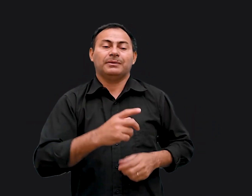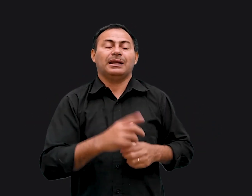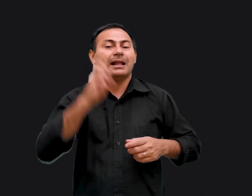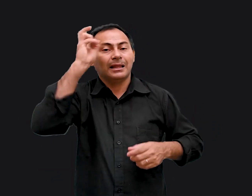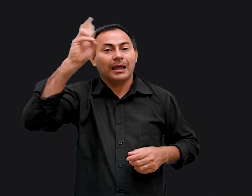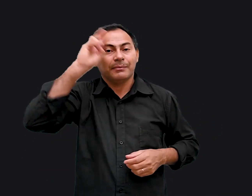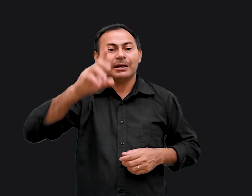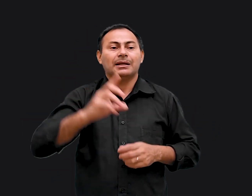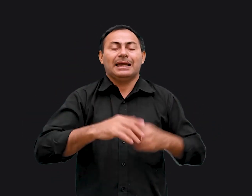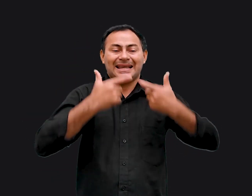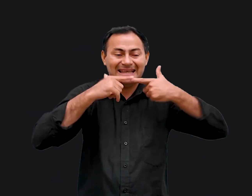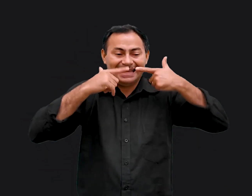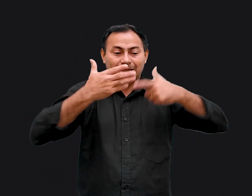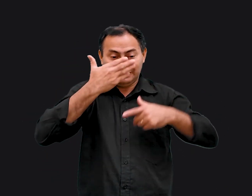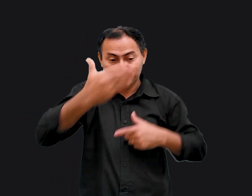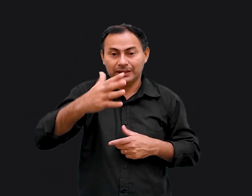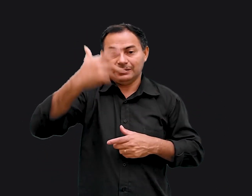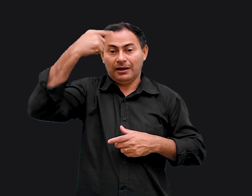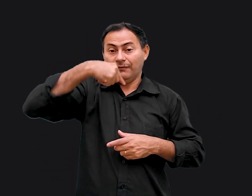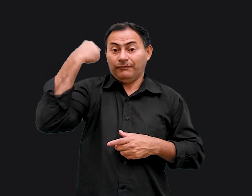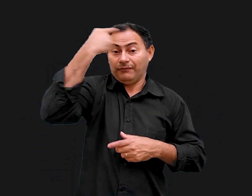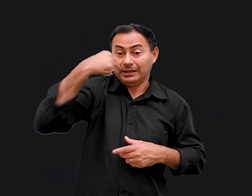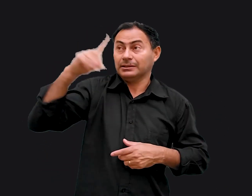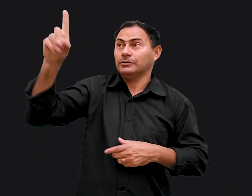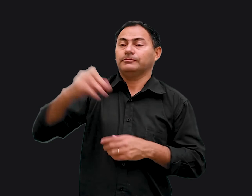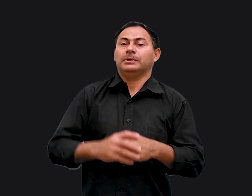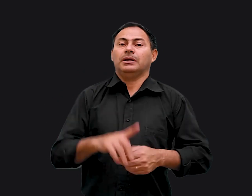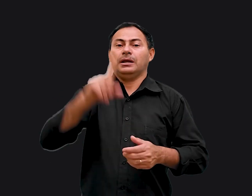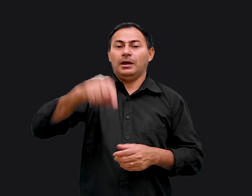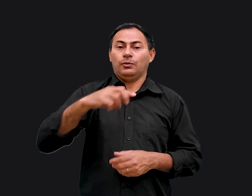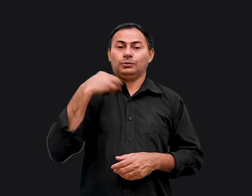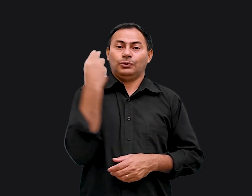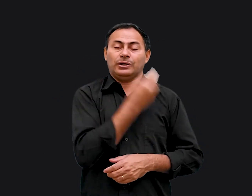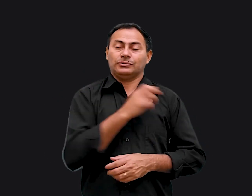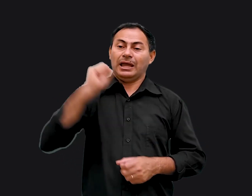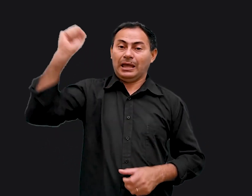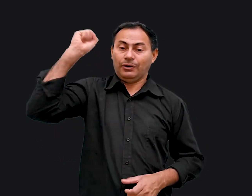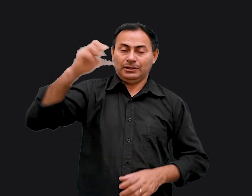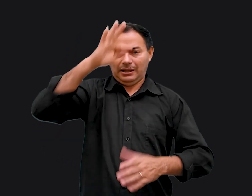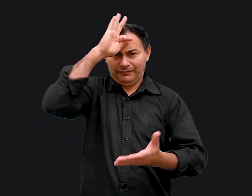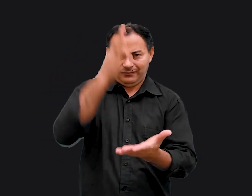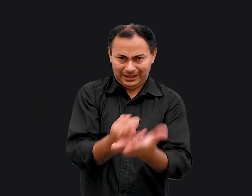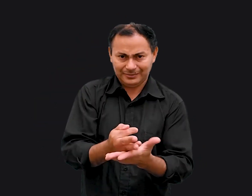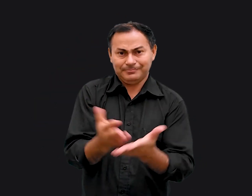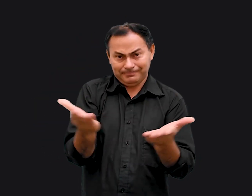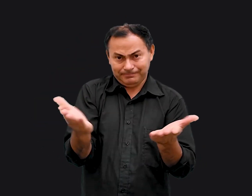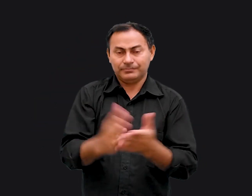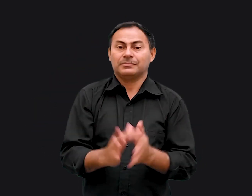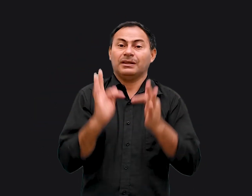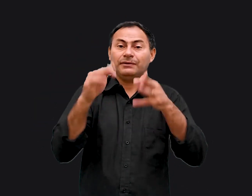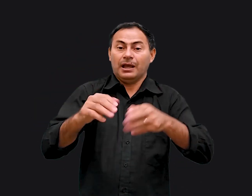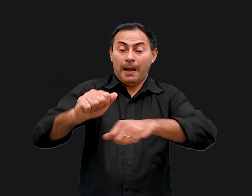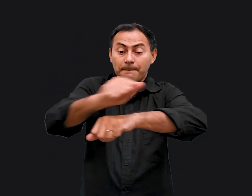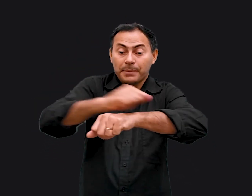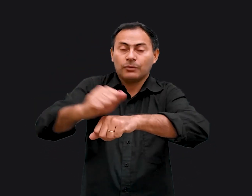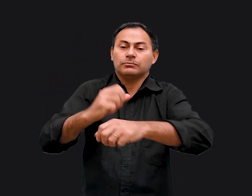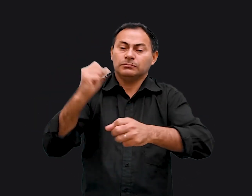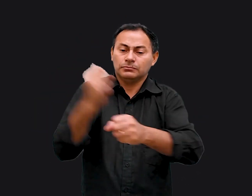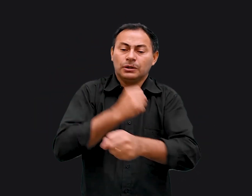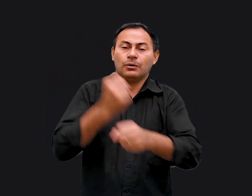eles se lembravam de que riram diante da face de Deus. E esses são os nossos heróis da fé, hein? Bom, finalmente Abraão construiu o